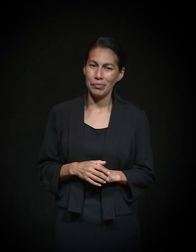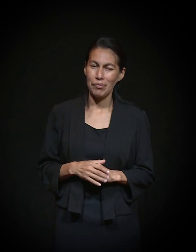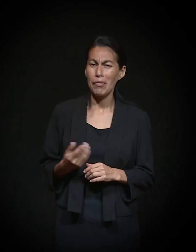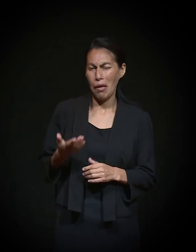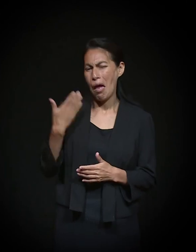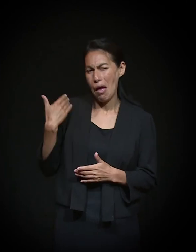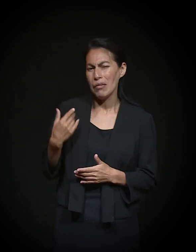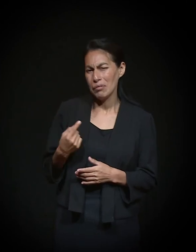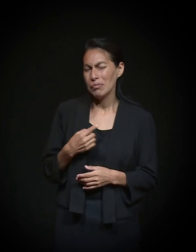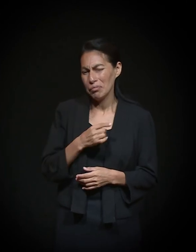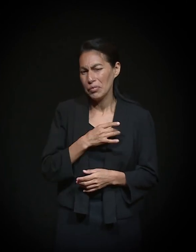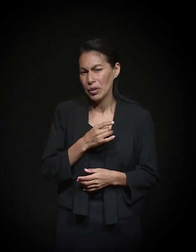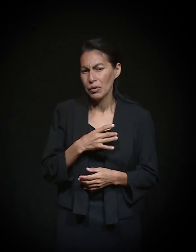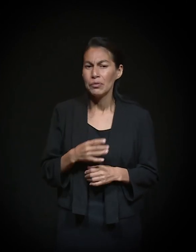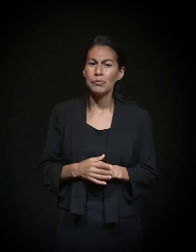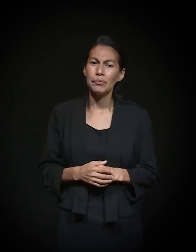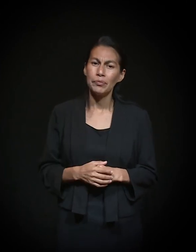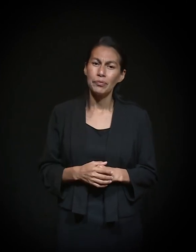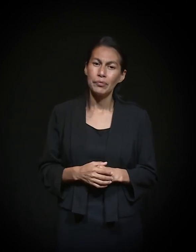Entonces,